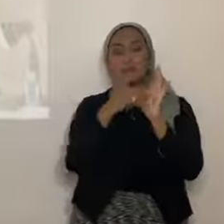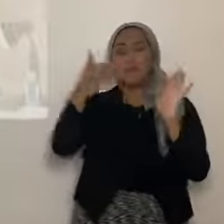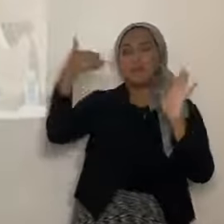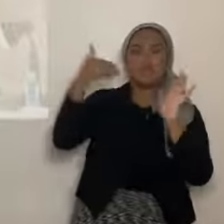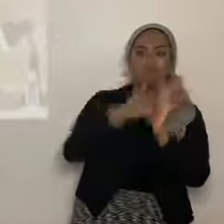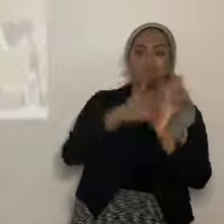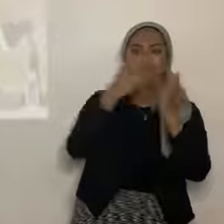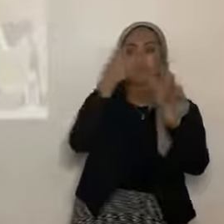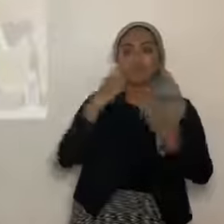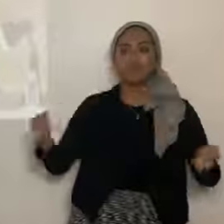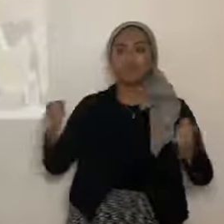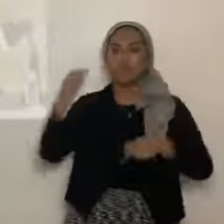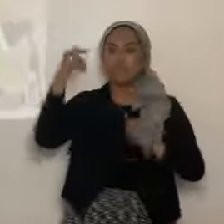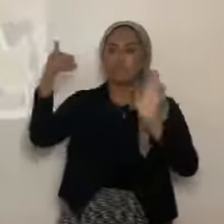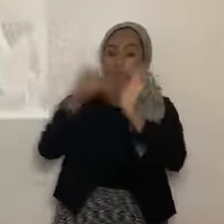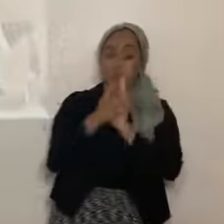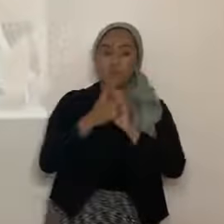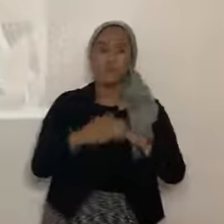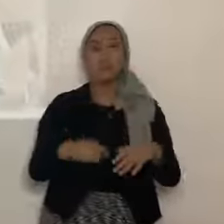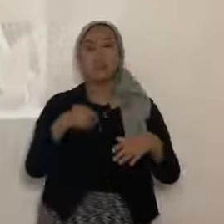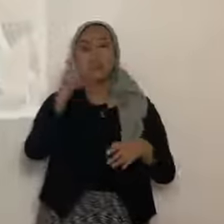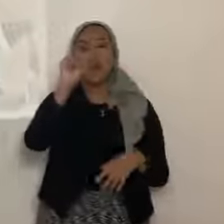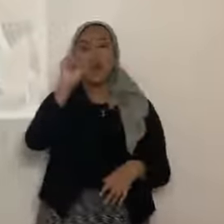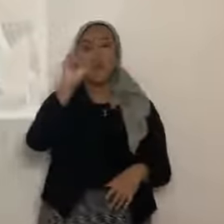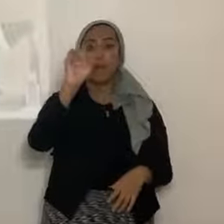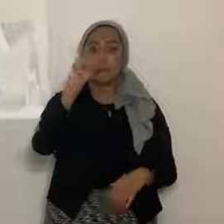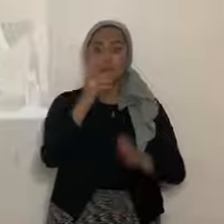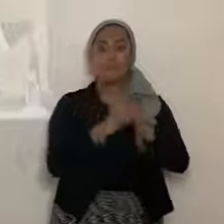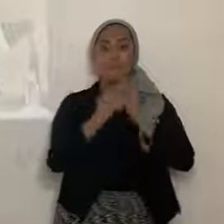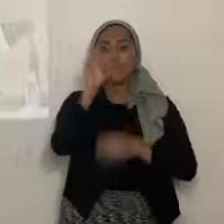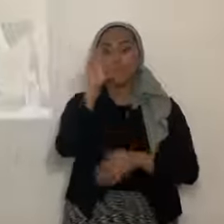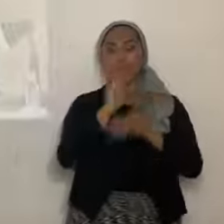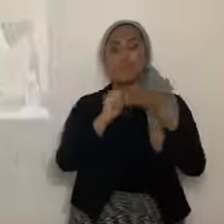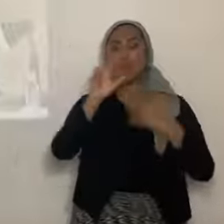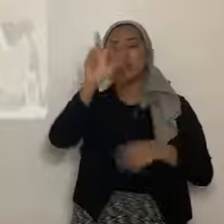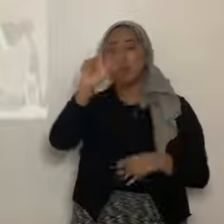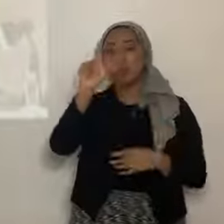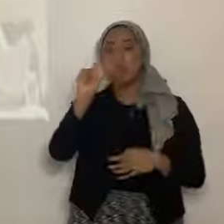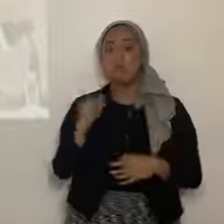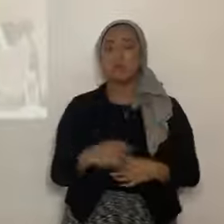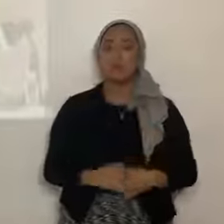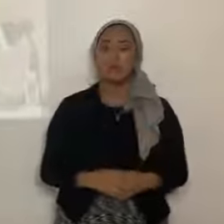obstaculiza la sanidad, hermanos. Marcos 6, 23.